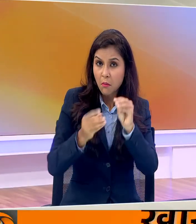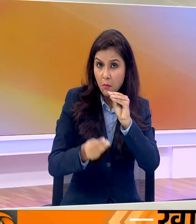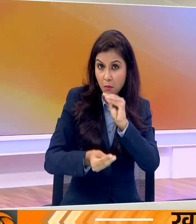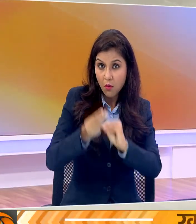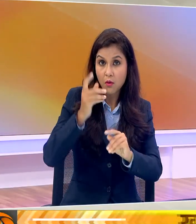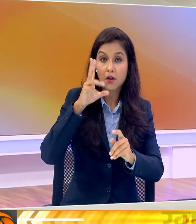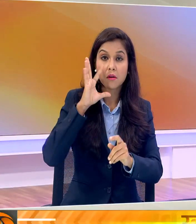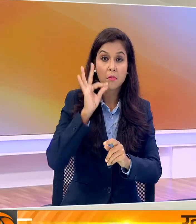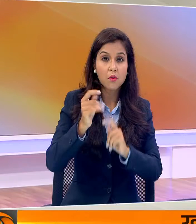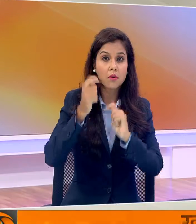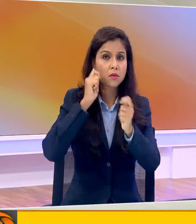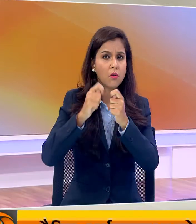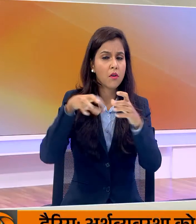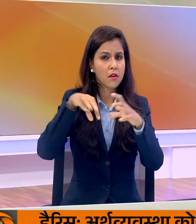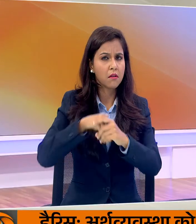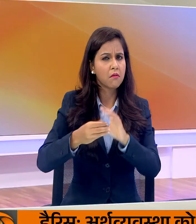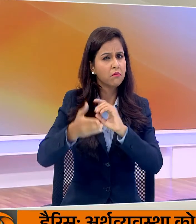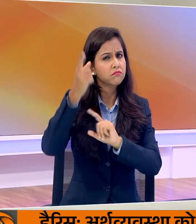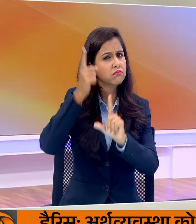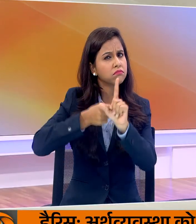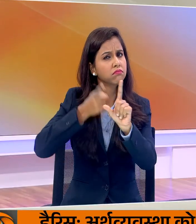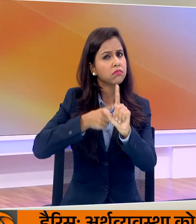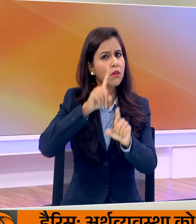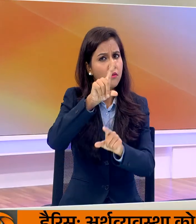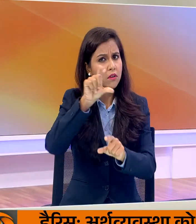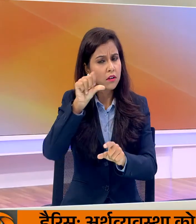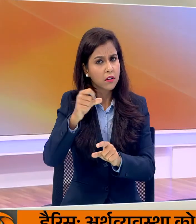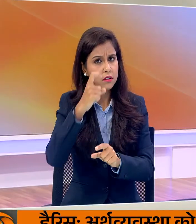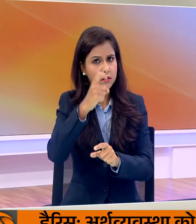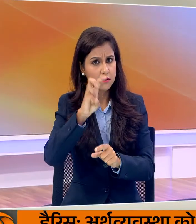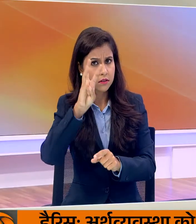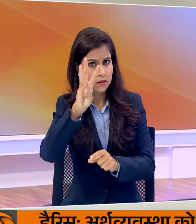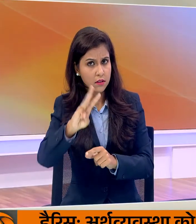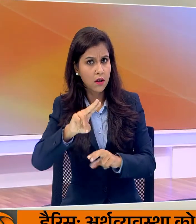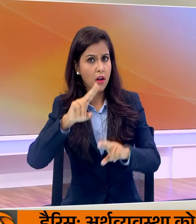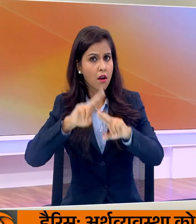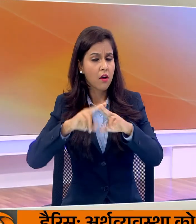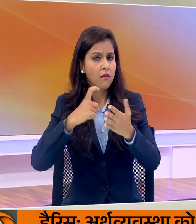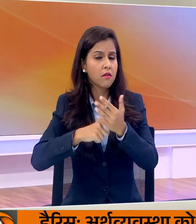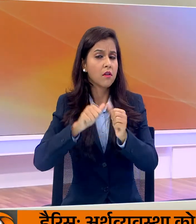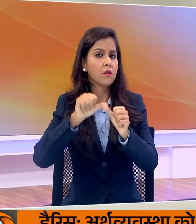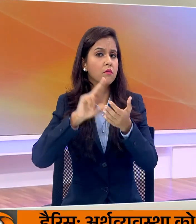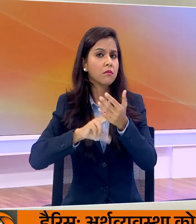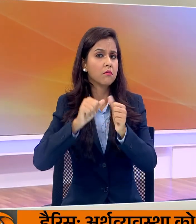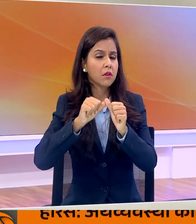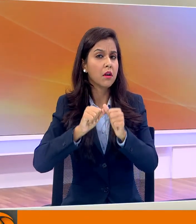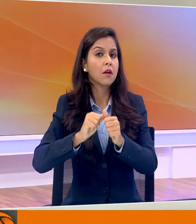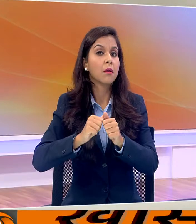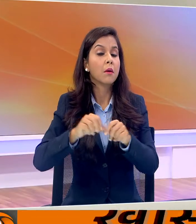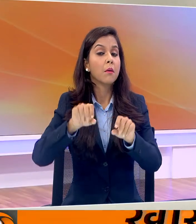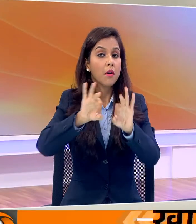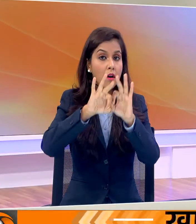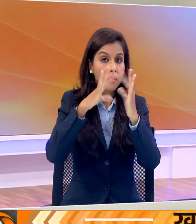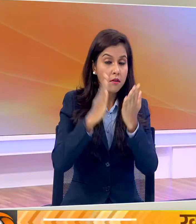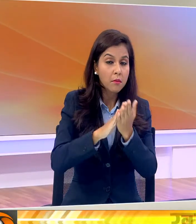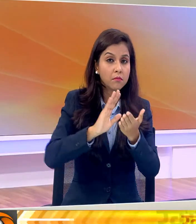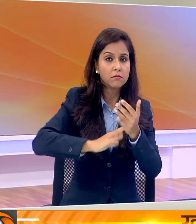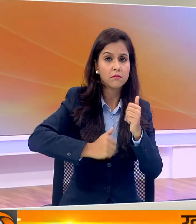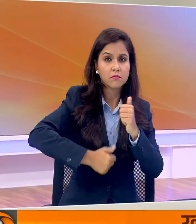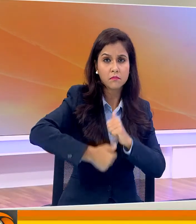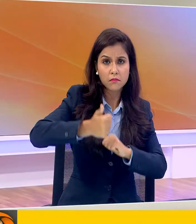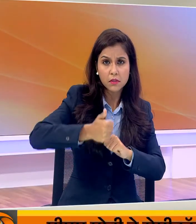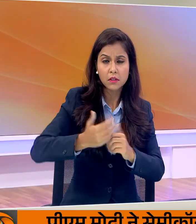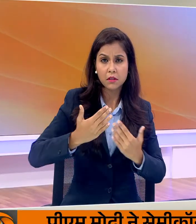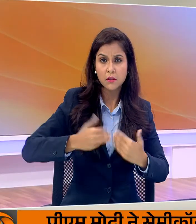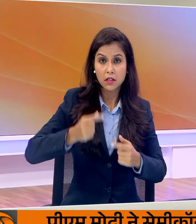है। वर्ष 1973 से शुरू हुआ राष्ट्रीय फ्लोरेंस नाइटिंगेल पुरस्कार स्वास्थ्य एवं परिवार कल्याण मंत्रालय द्वारा